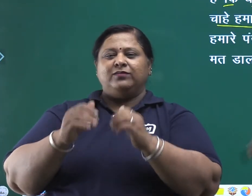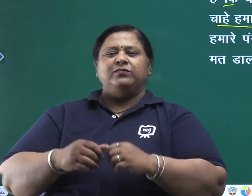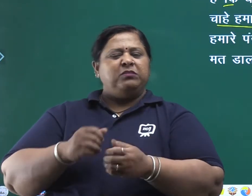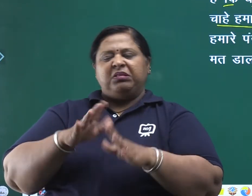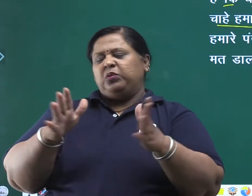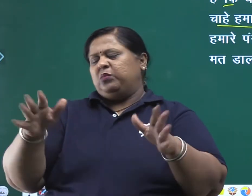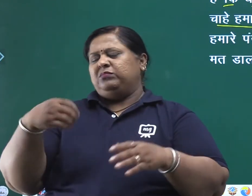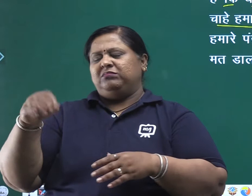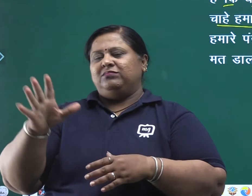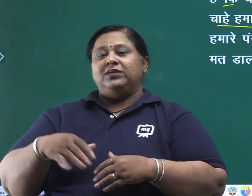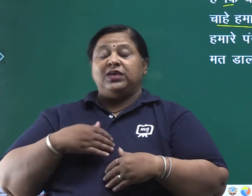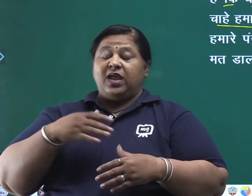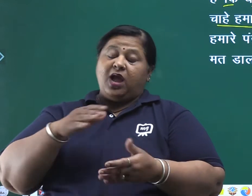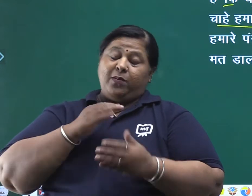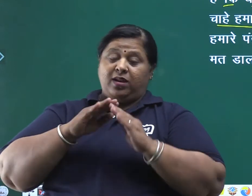चाहे हमारा